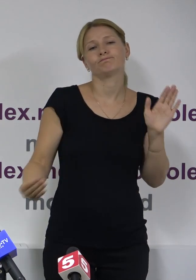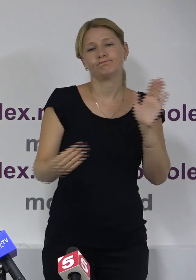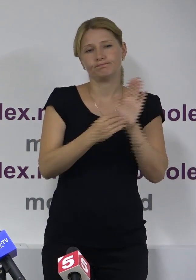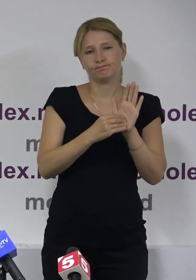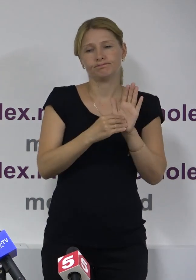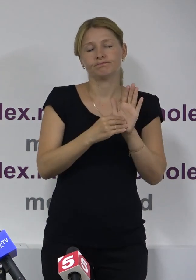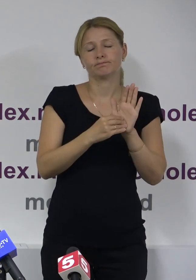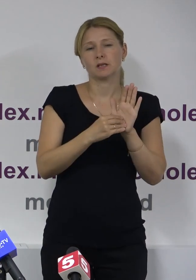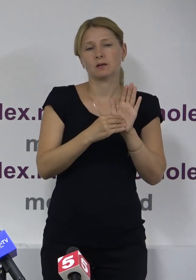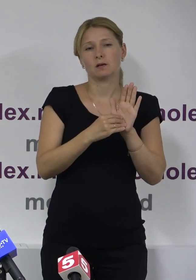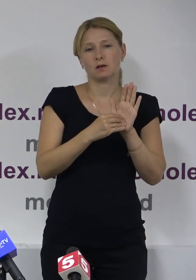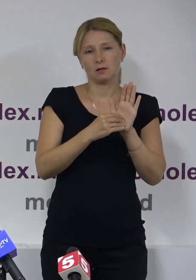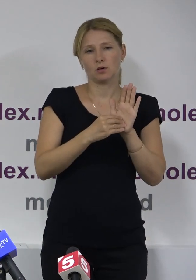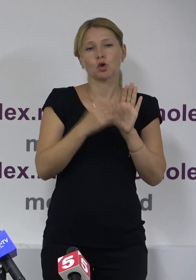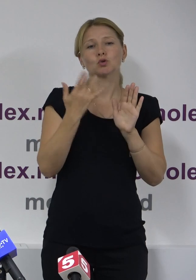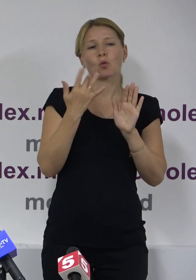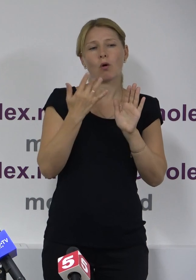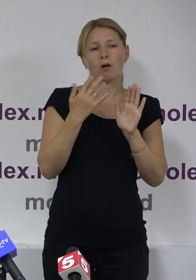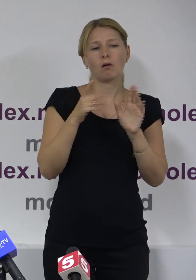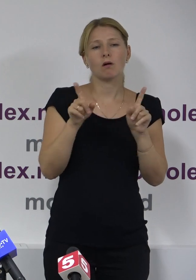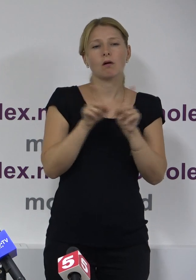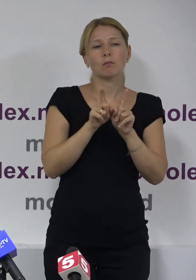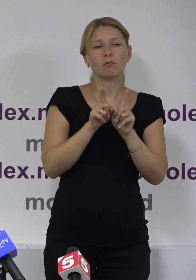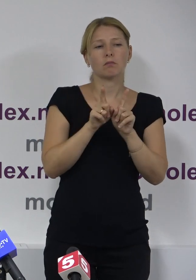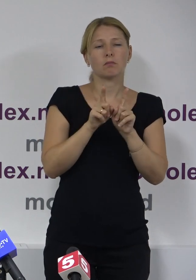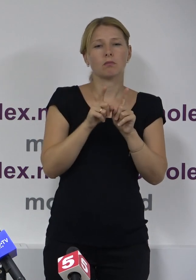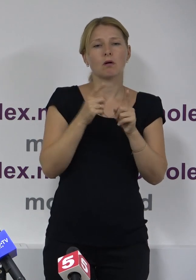instituite penalități sau